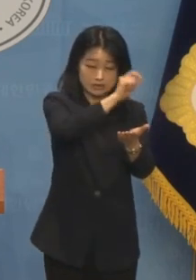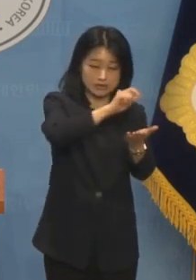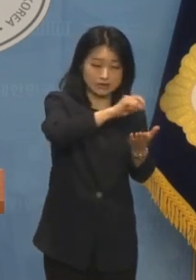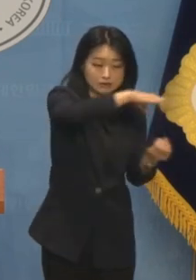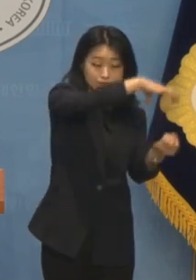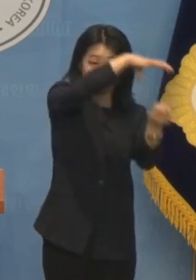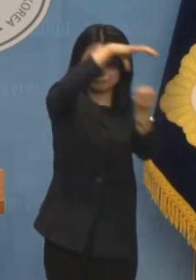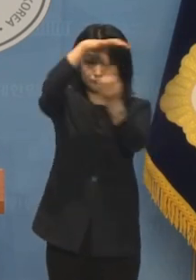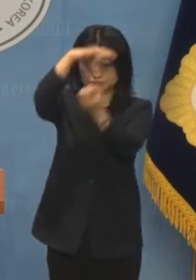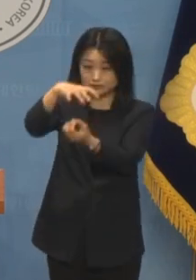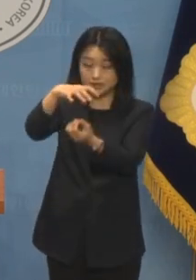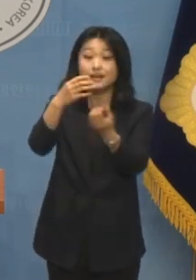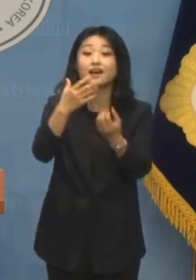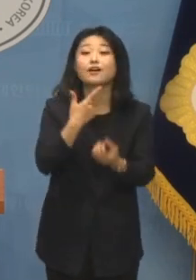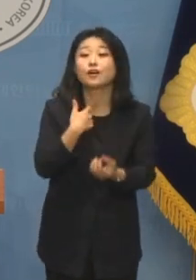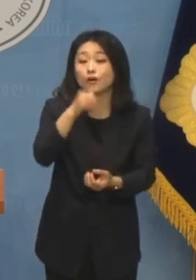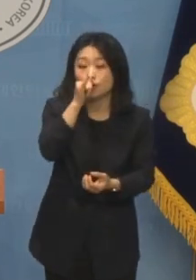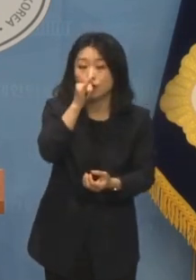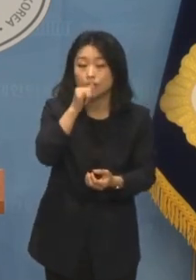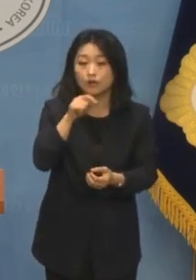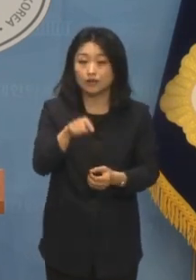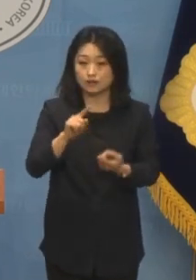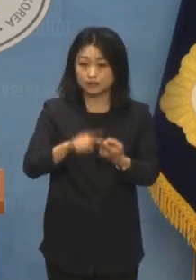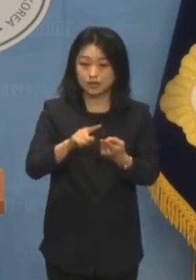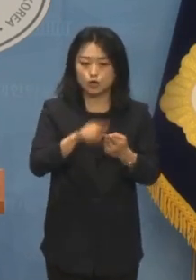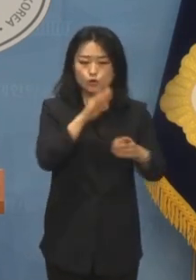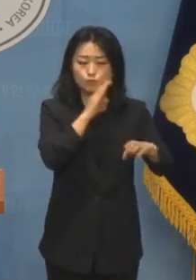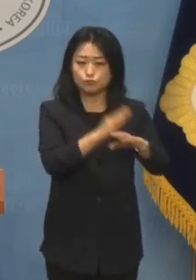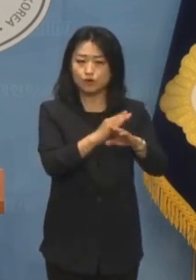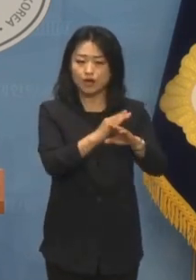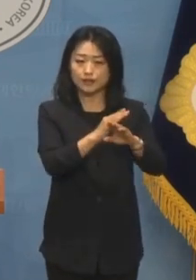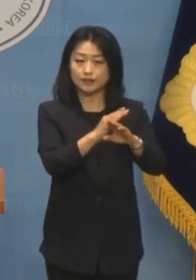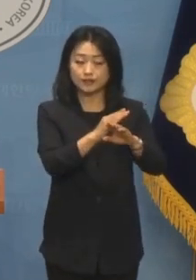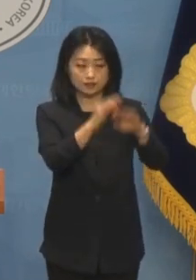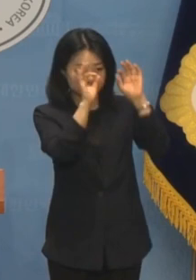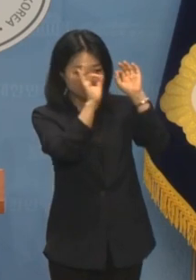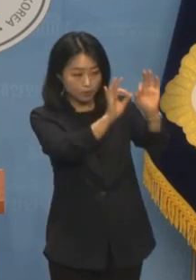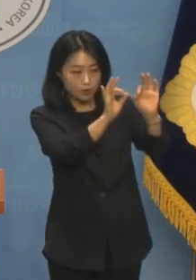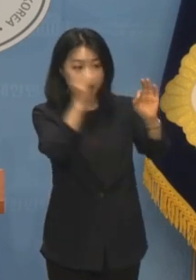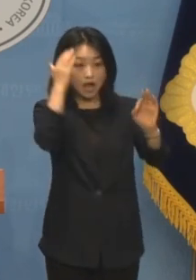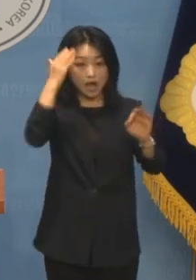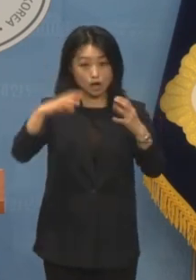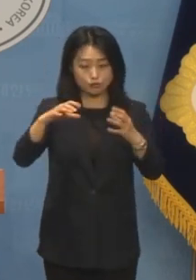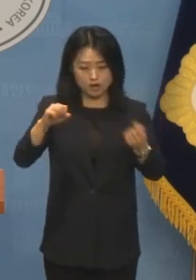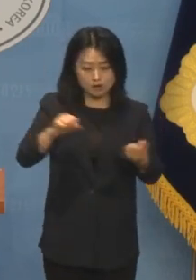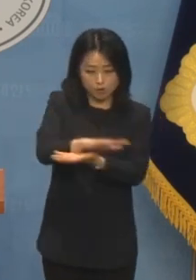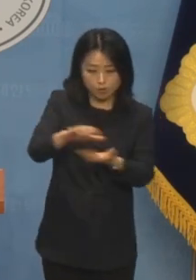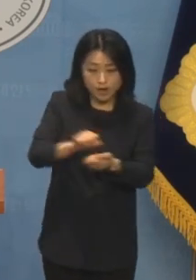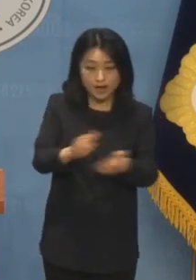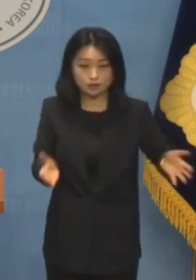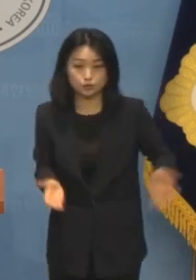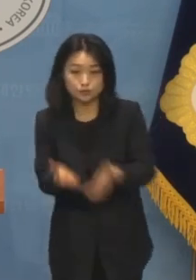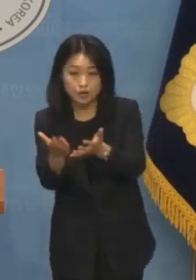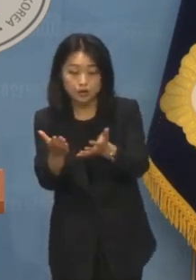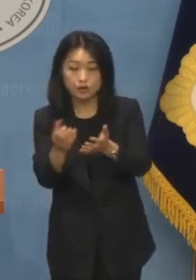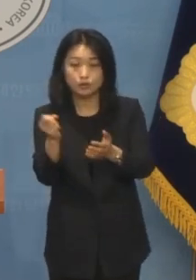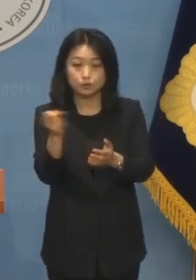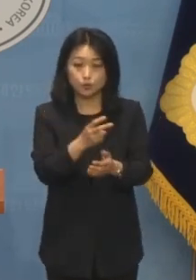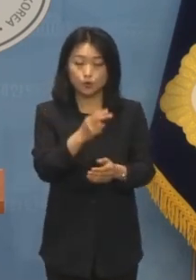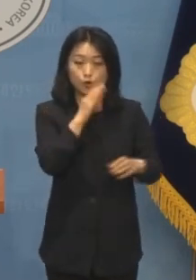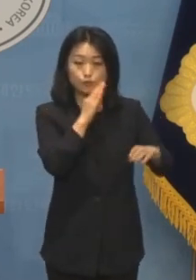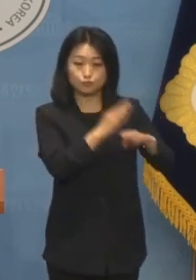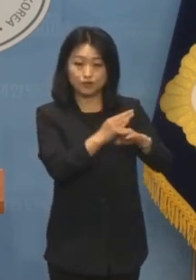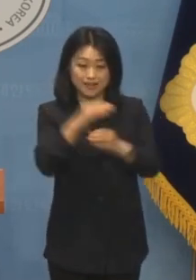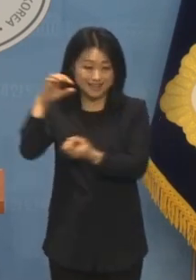때 북한이 최근 동시다발적인 도발을 감행하는 이유를 단순히 우리나라 혼란 조성과 대북 전단지 차단